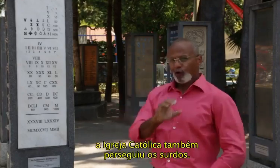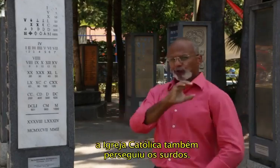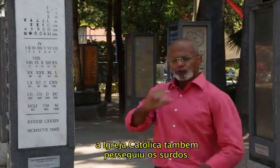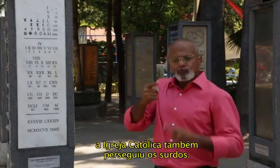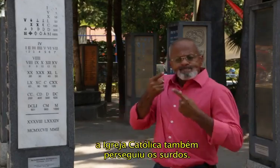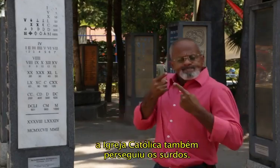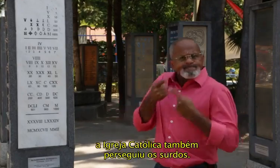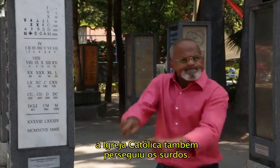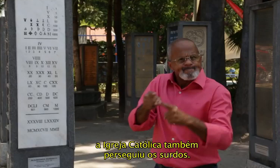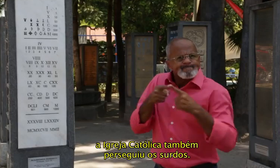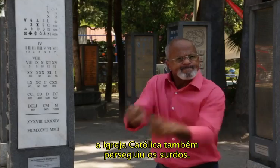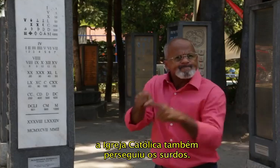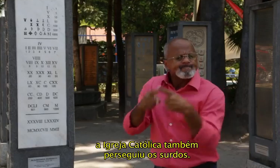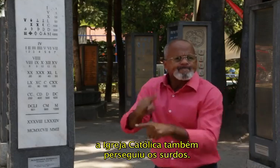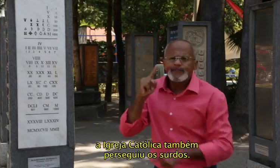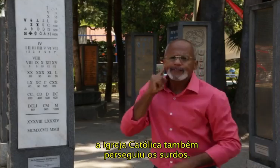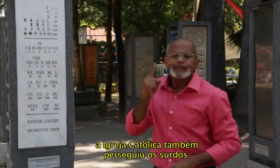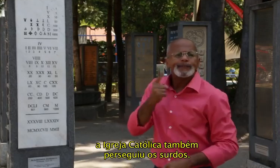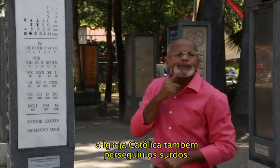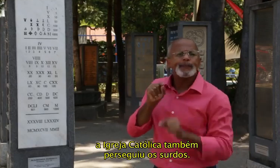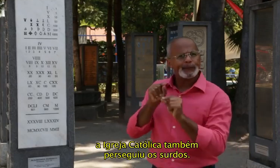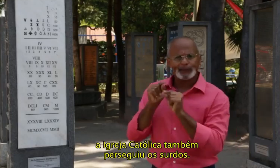Igreja Católica também perseguiu os surdos.